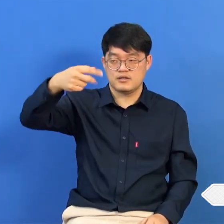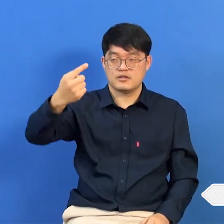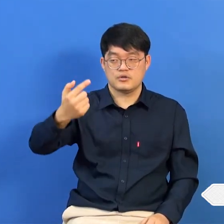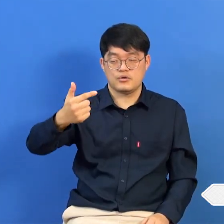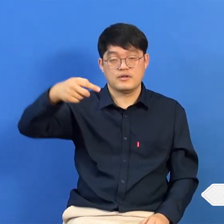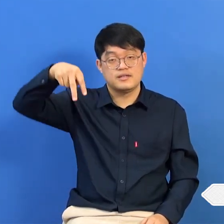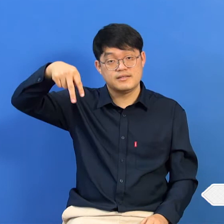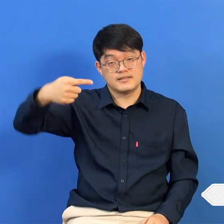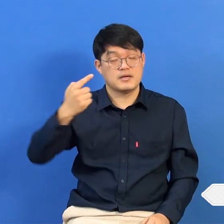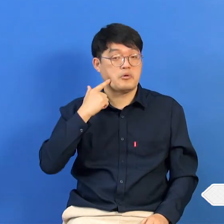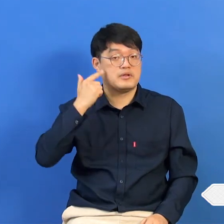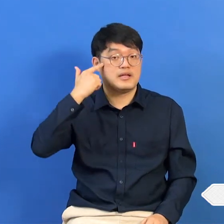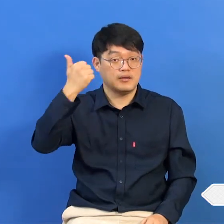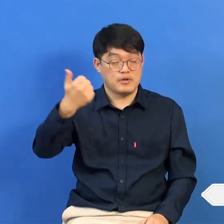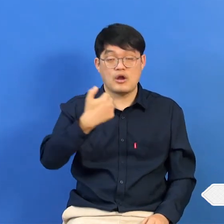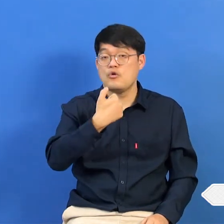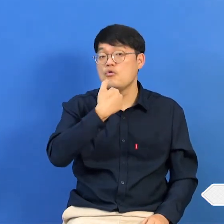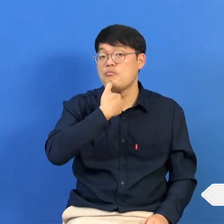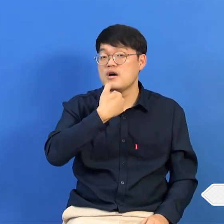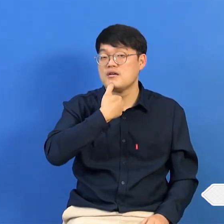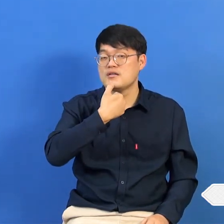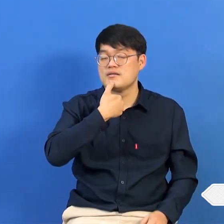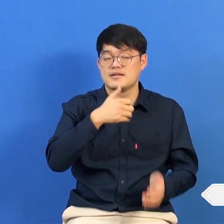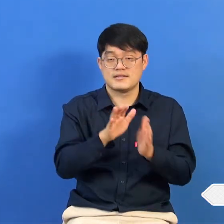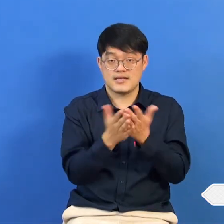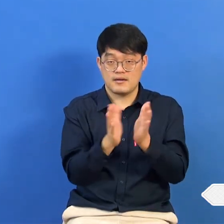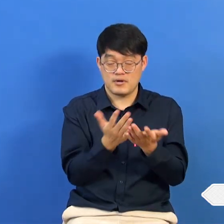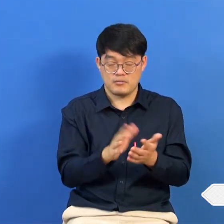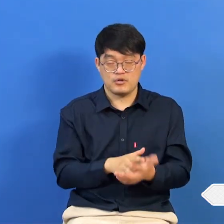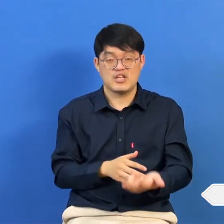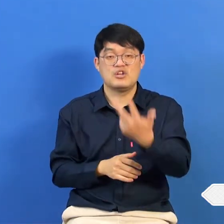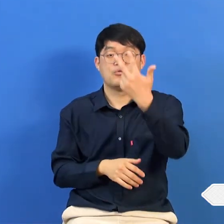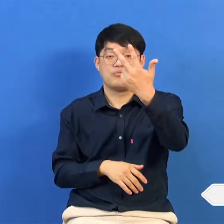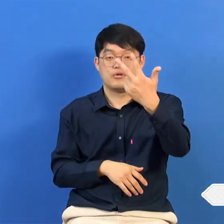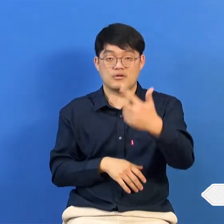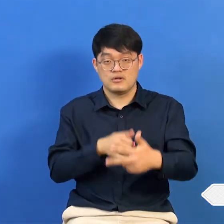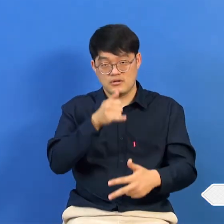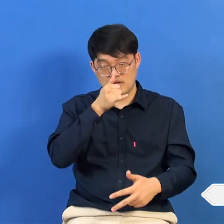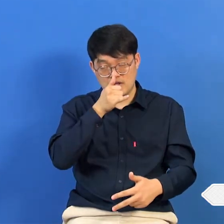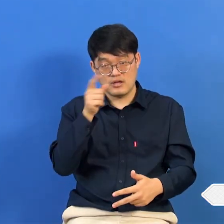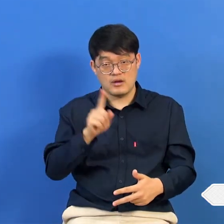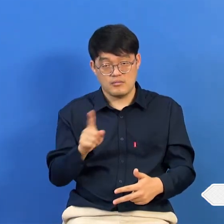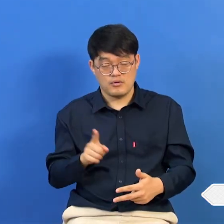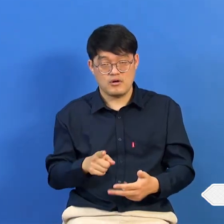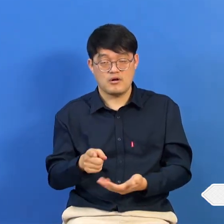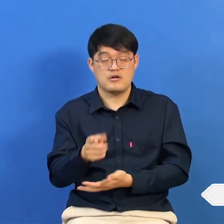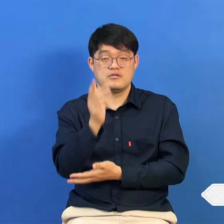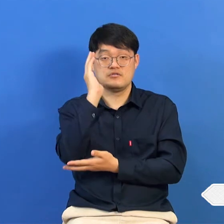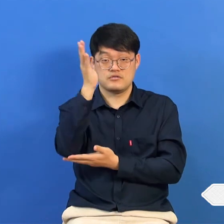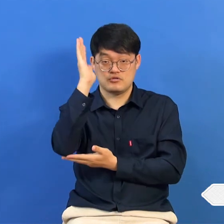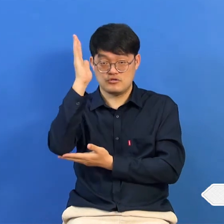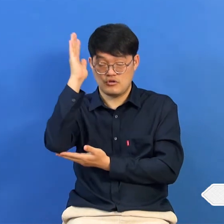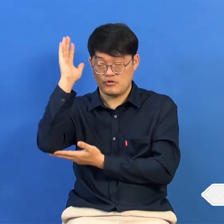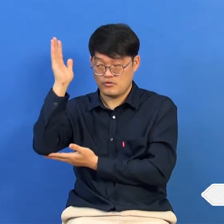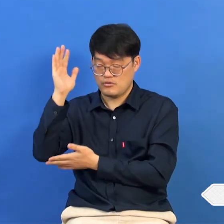목사님은 로마서 강해만 해도 7권인데 부피로 하면 한 이 정도 강해서를